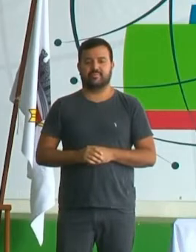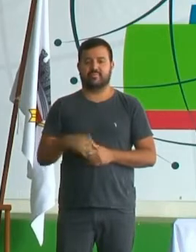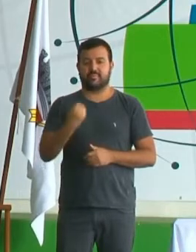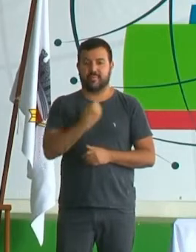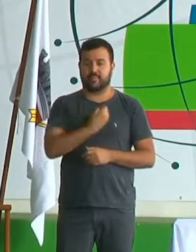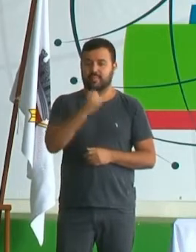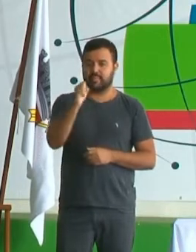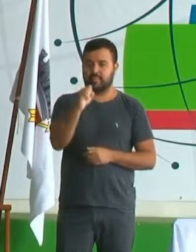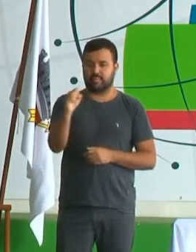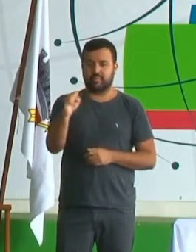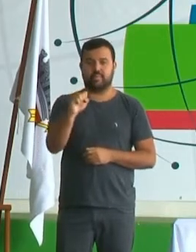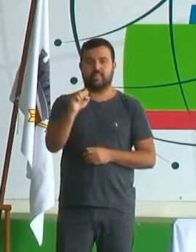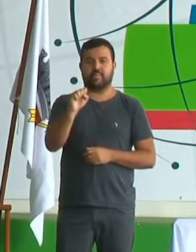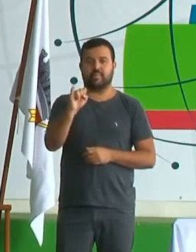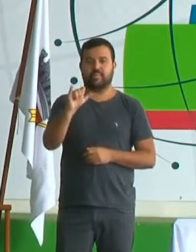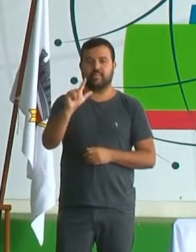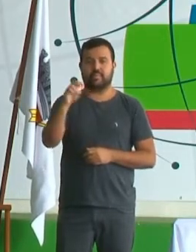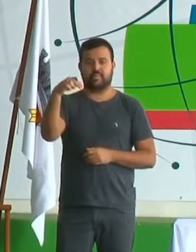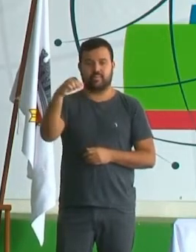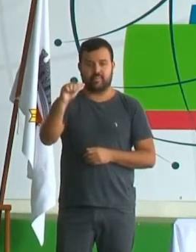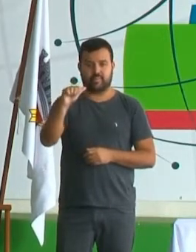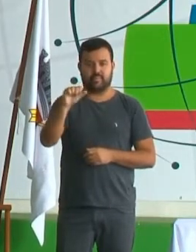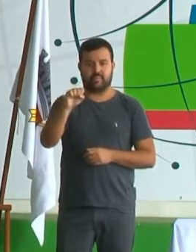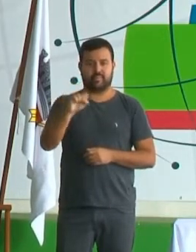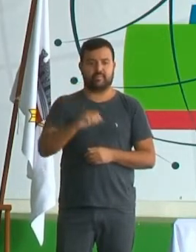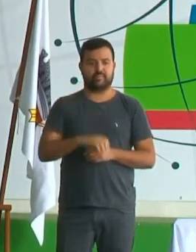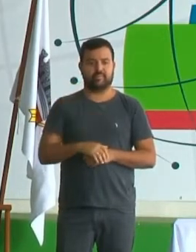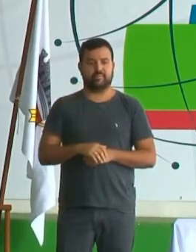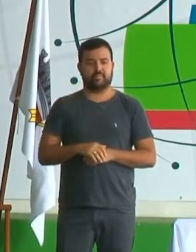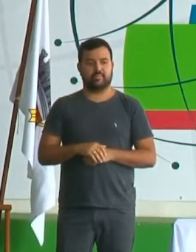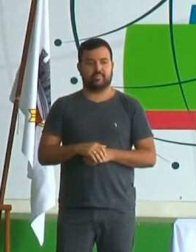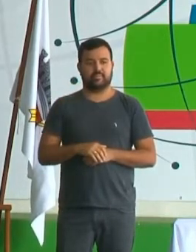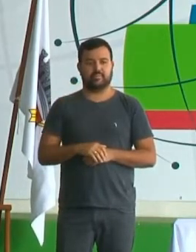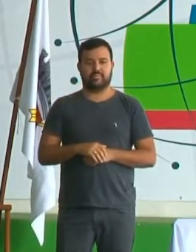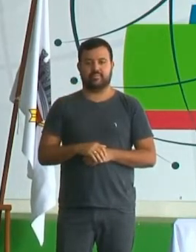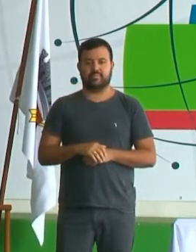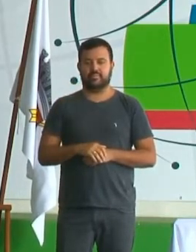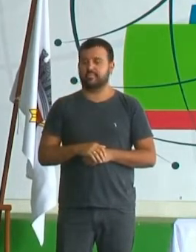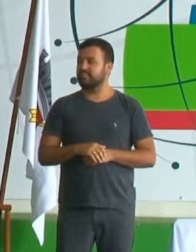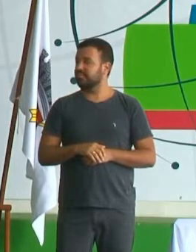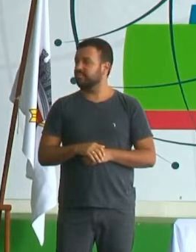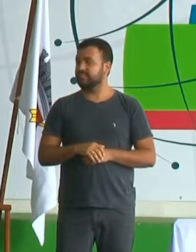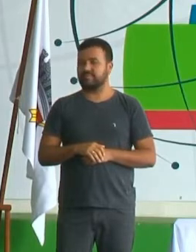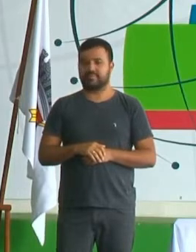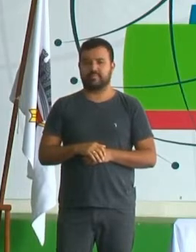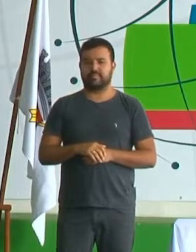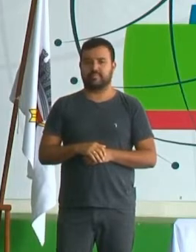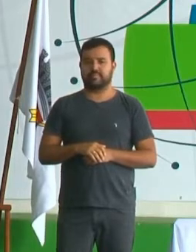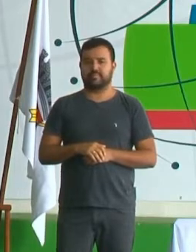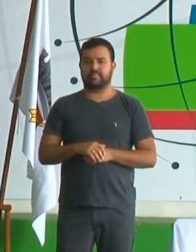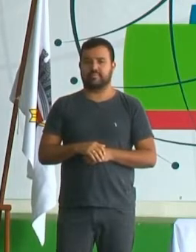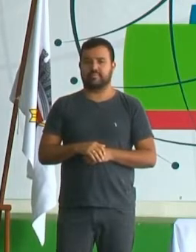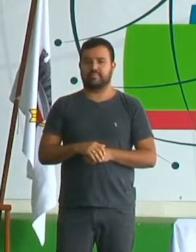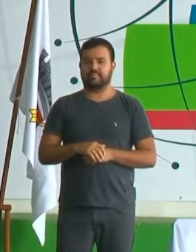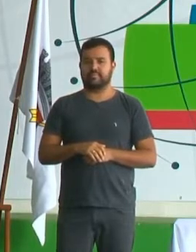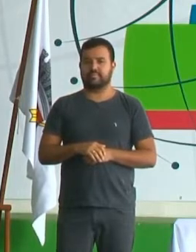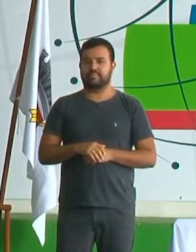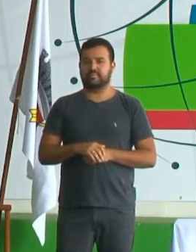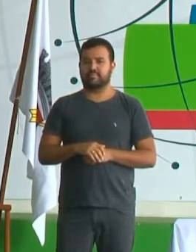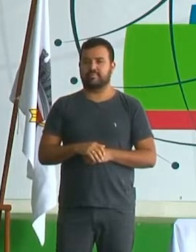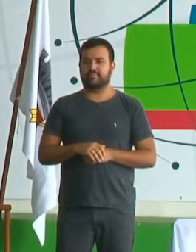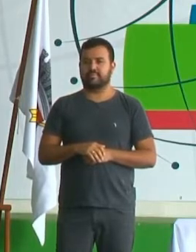Número 88, Silva Precisa de Carvalho Escúcio.